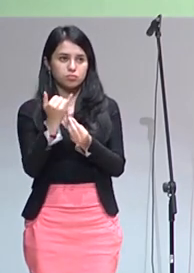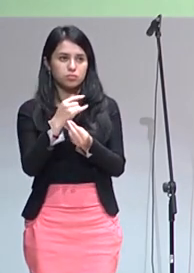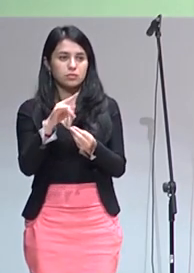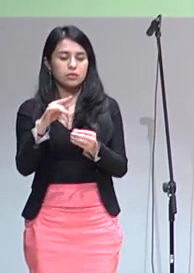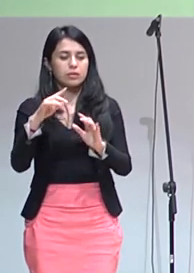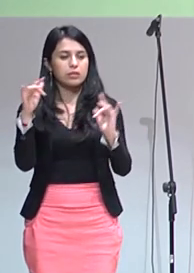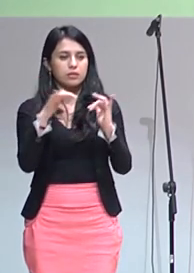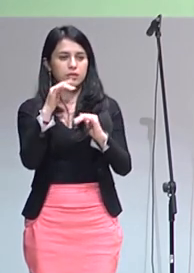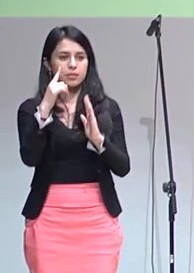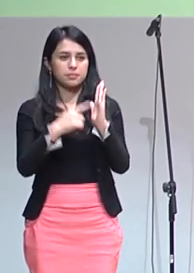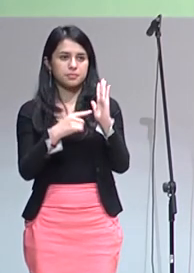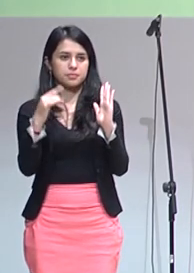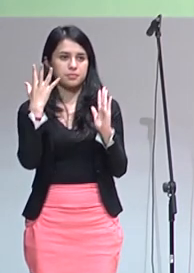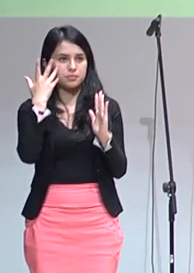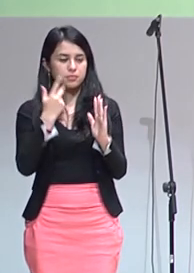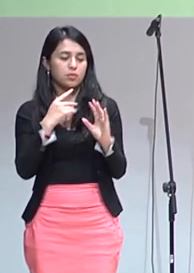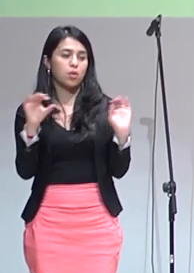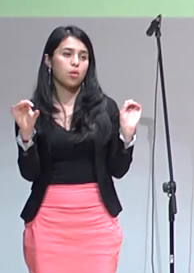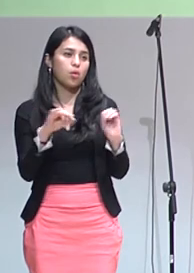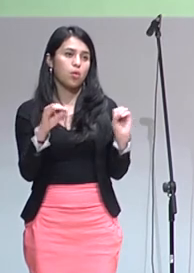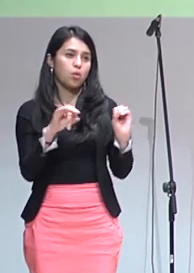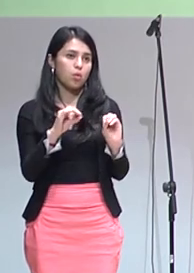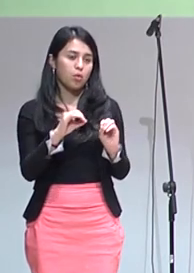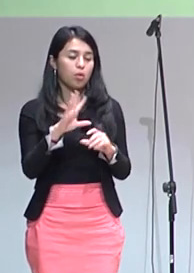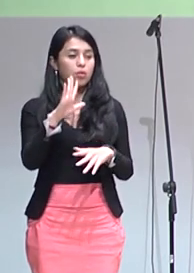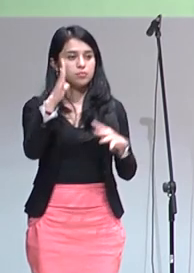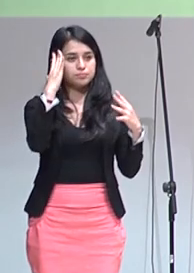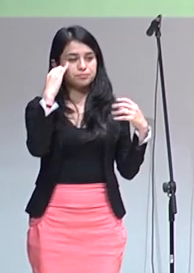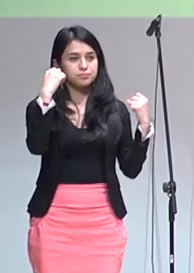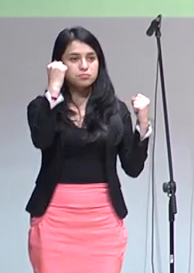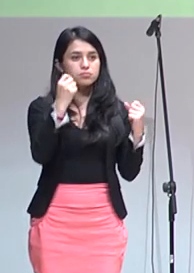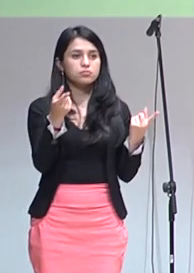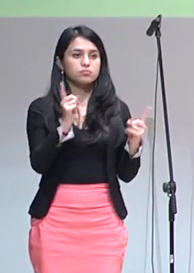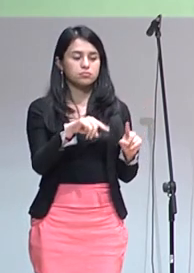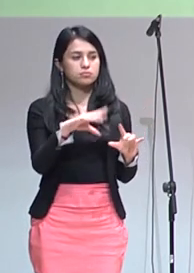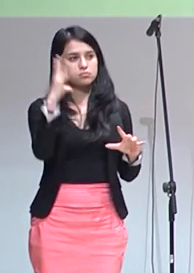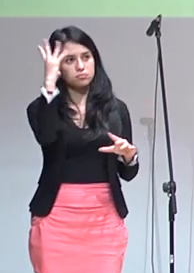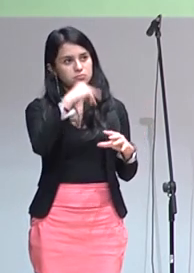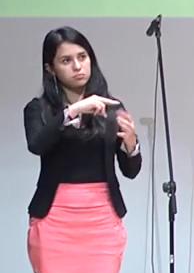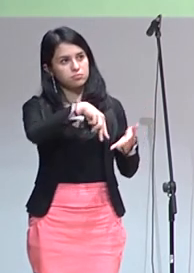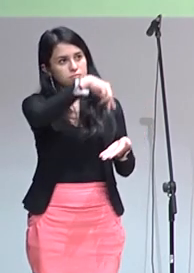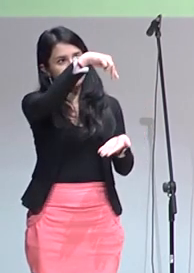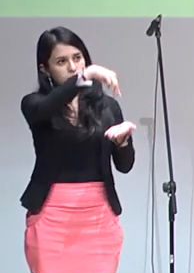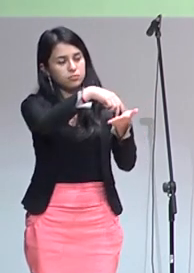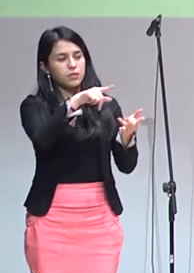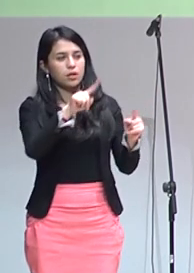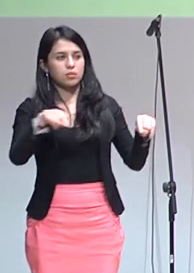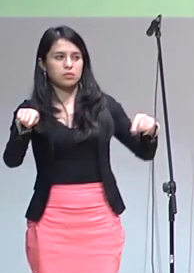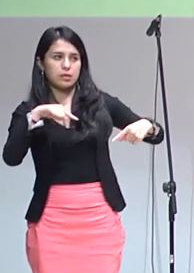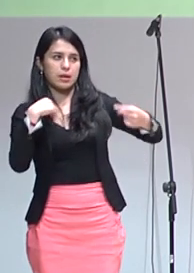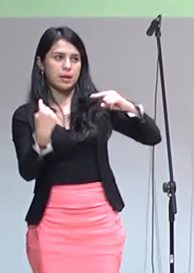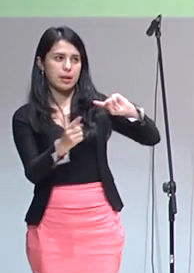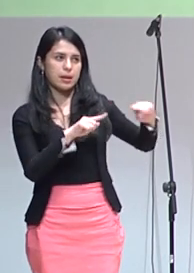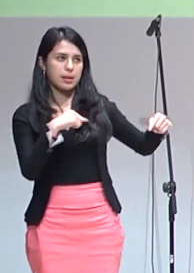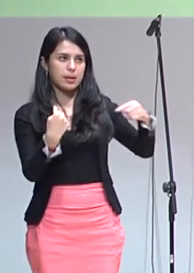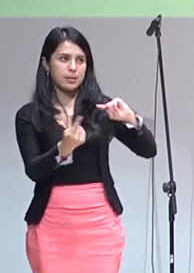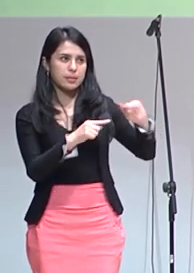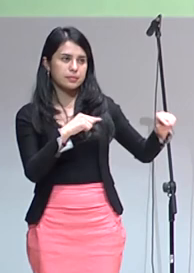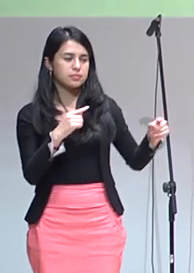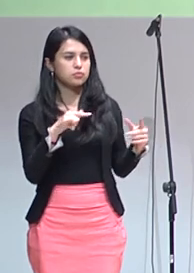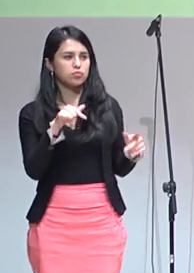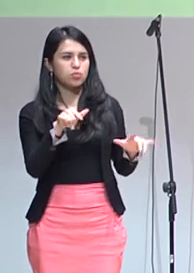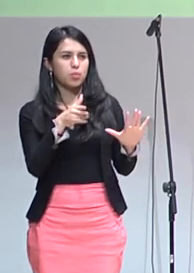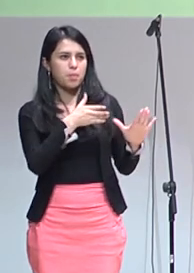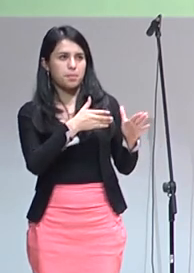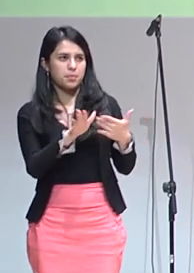Días. Y bueno, Simón Bolívar es un hermoso monumento, pero también no hay unos debates del daño que hizo